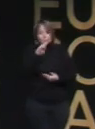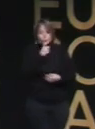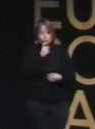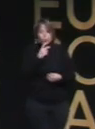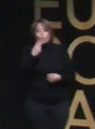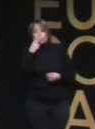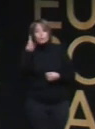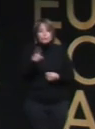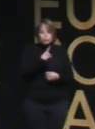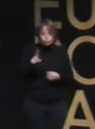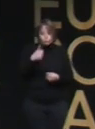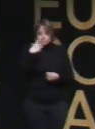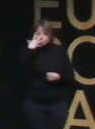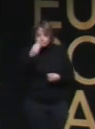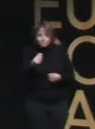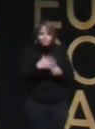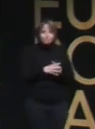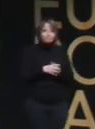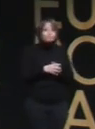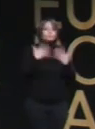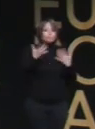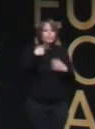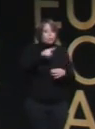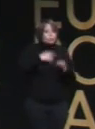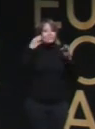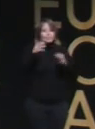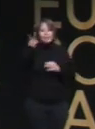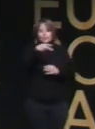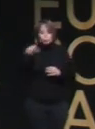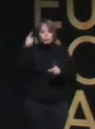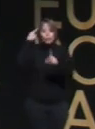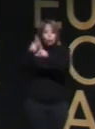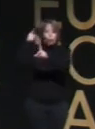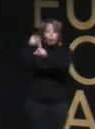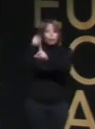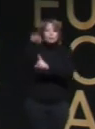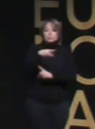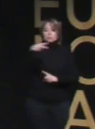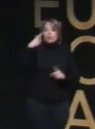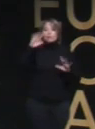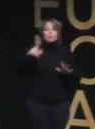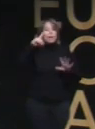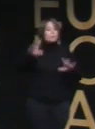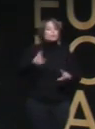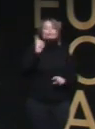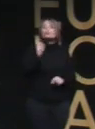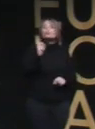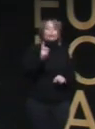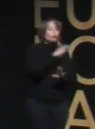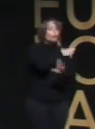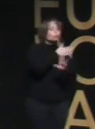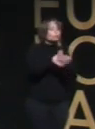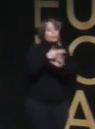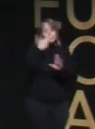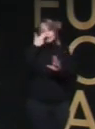fuma o no fuma. No sé si me explico con la idea. Entonces, estamos todo el rato en el resultado. Entonces, para ellos, al final, han aprendido que solo les interesamos,